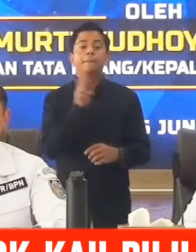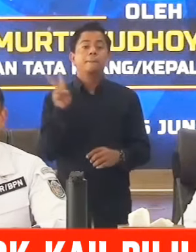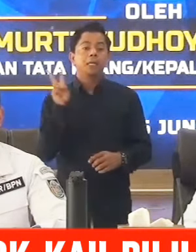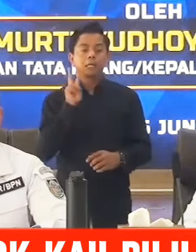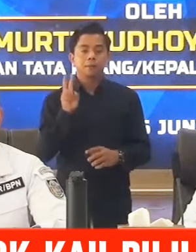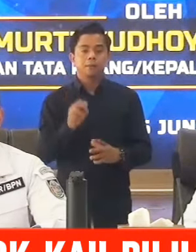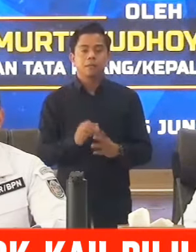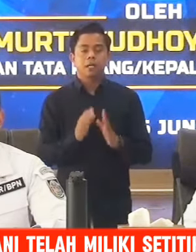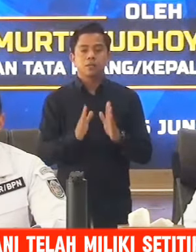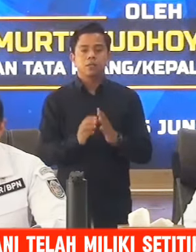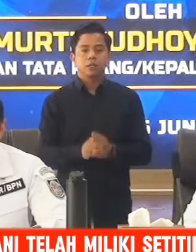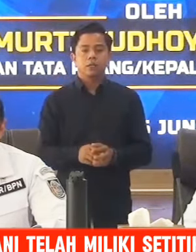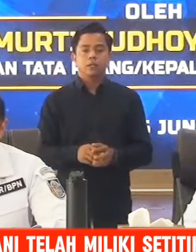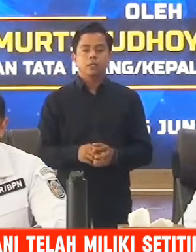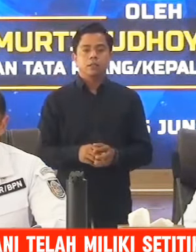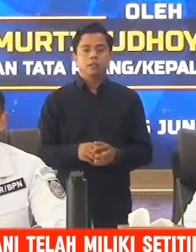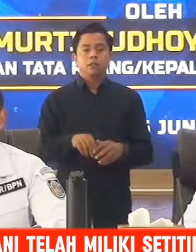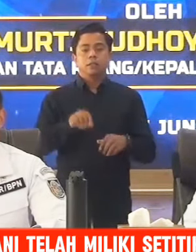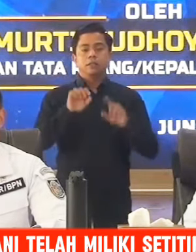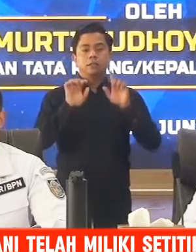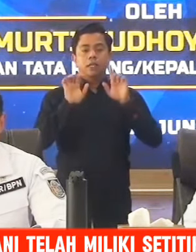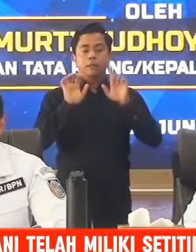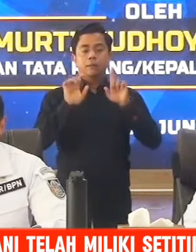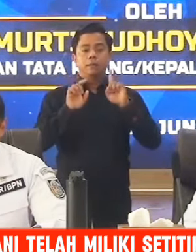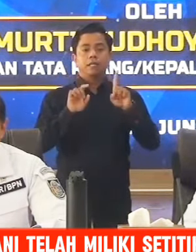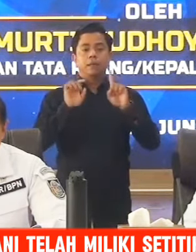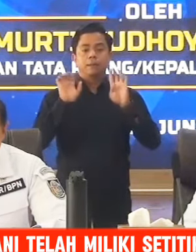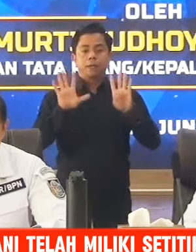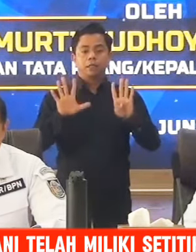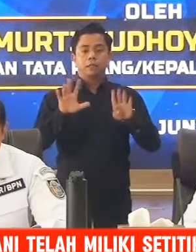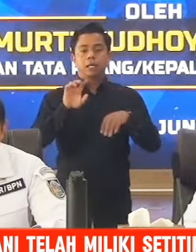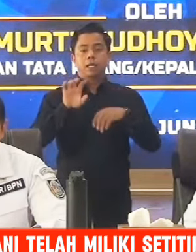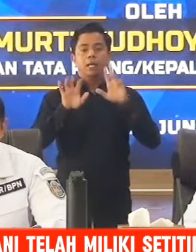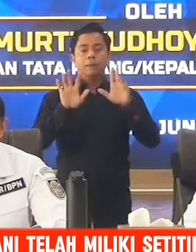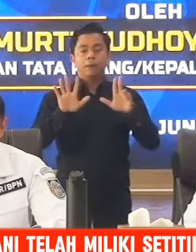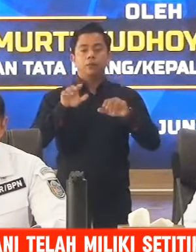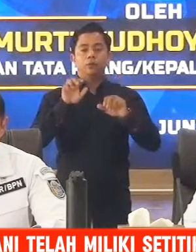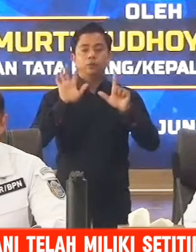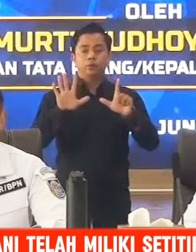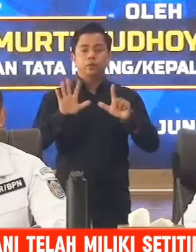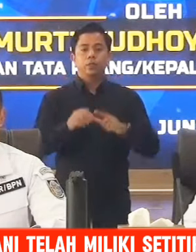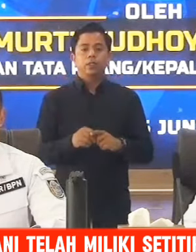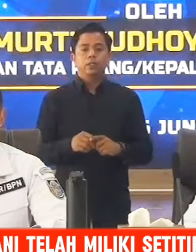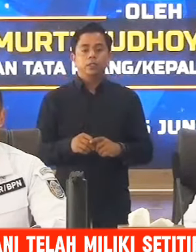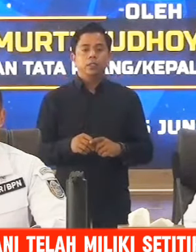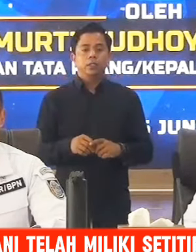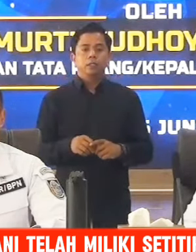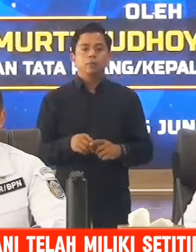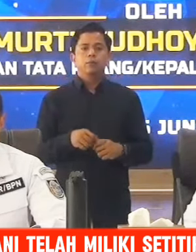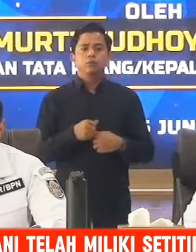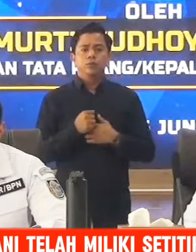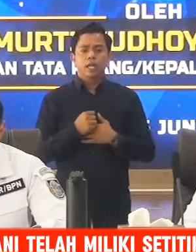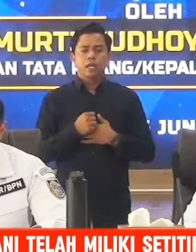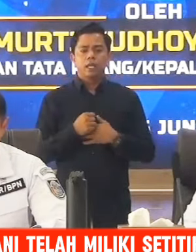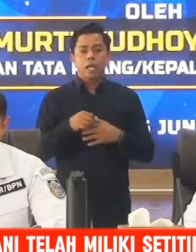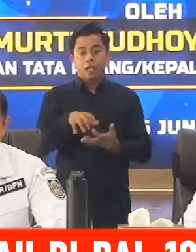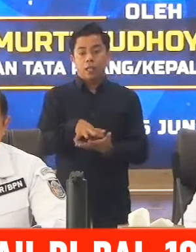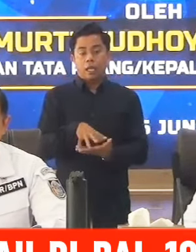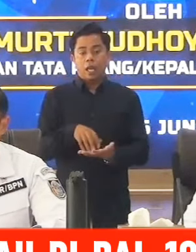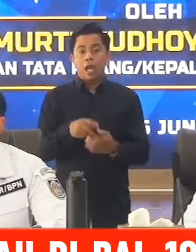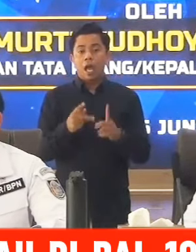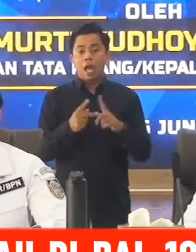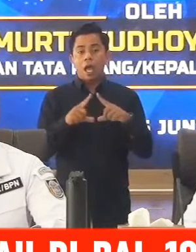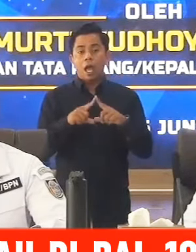tahun 1987, seorang warga bernama Syukur Rahman telah memiliki sertifikat hak milik